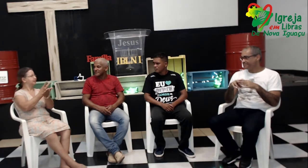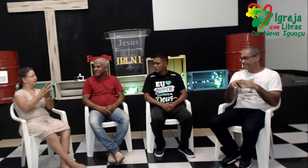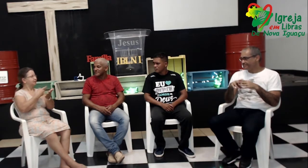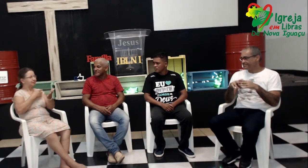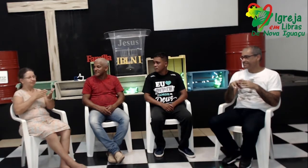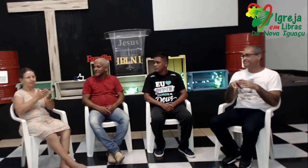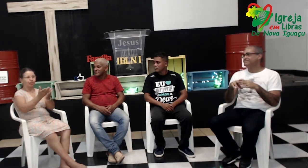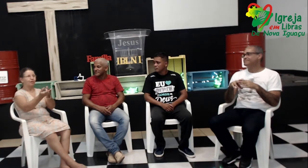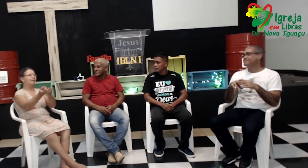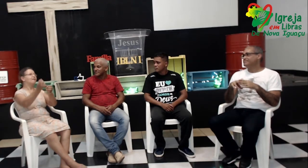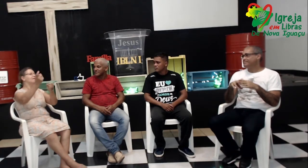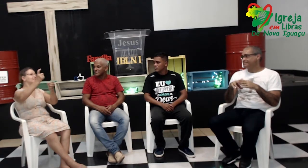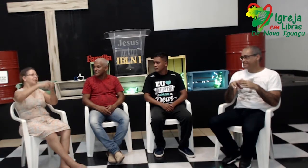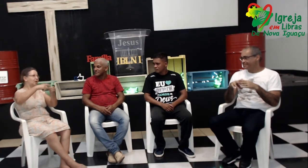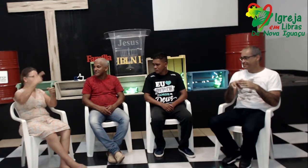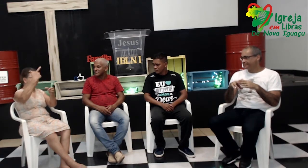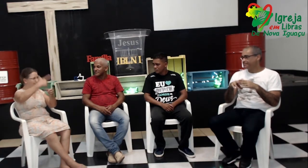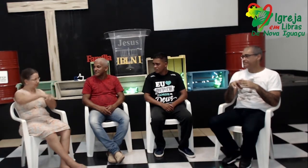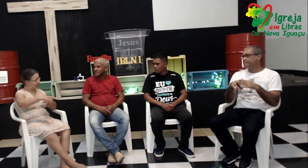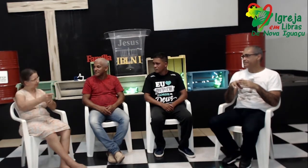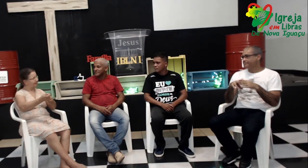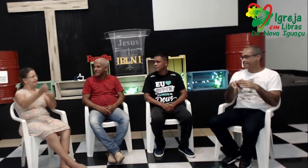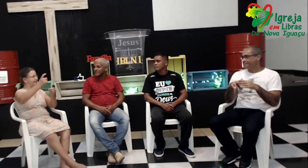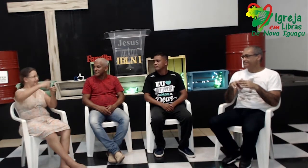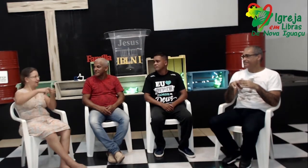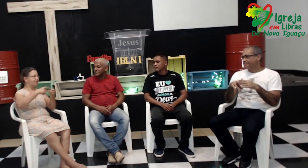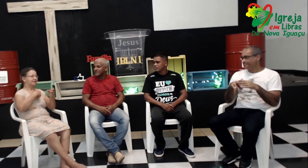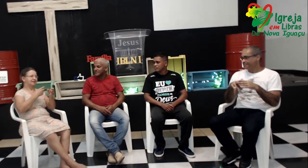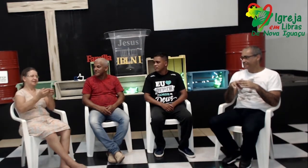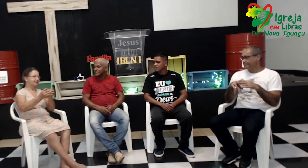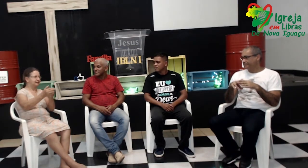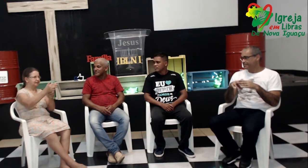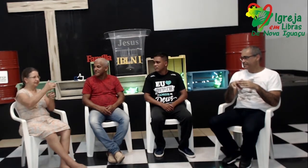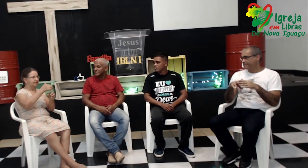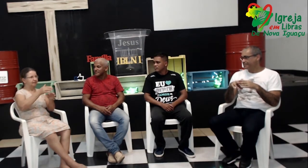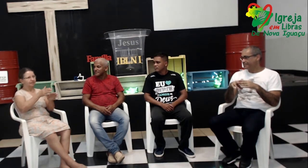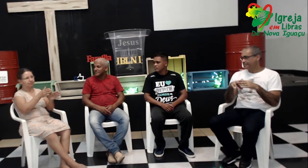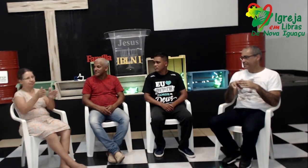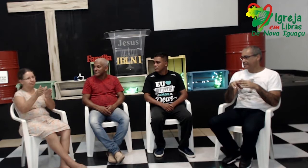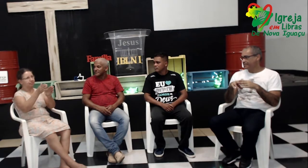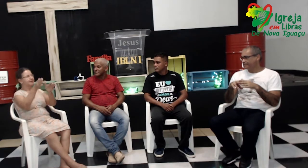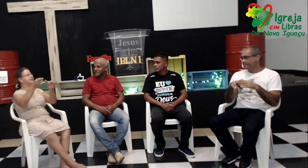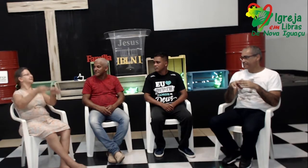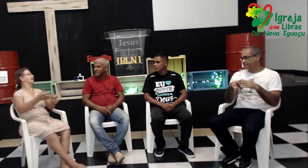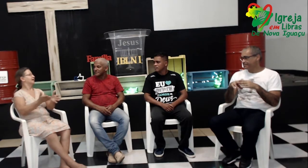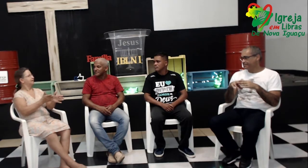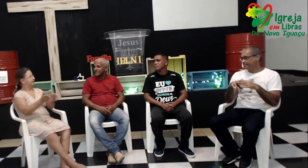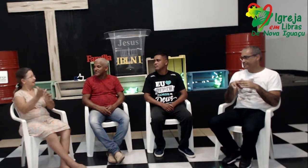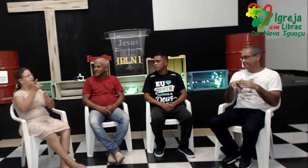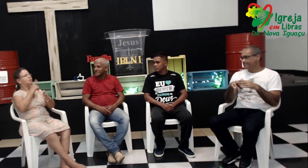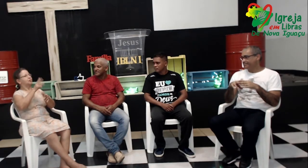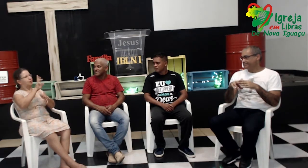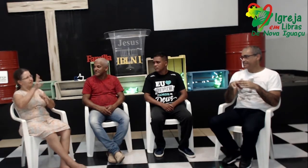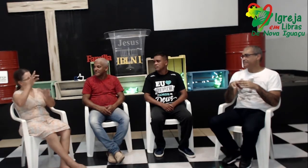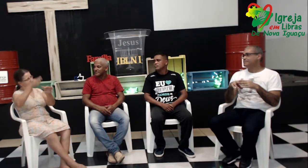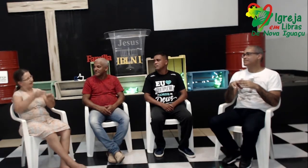eu peguei e vi que o caminho era errado. Eu tive que voltar, refazer todo o caminho para poder pegar o